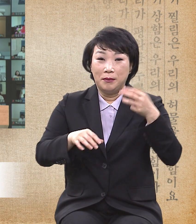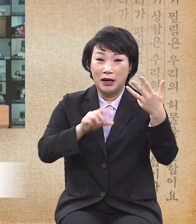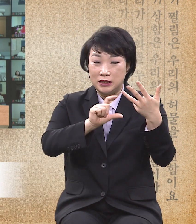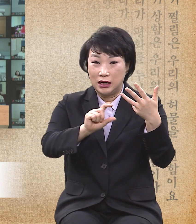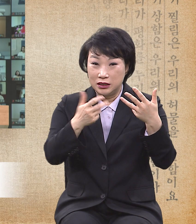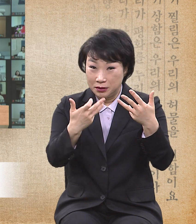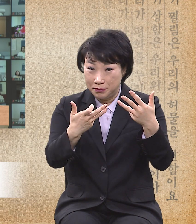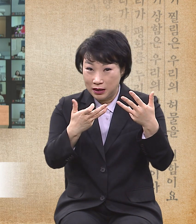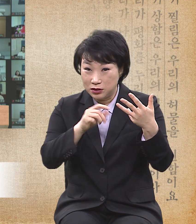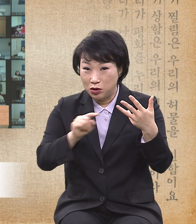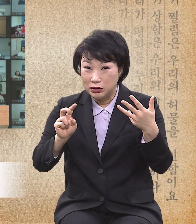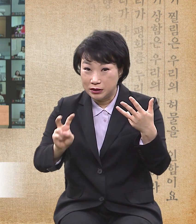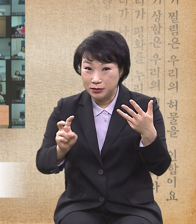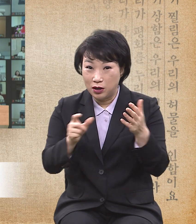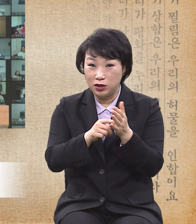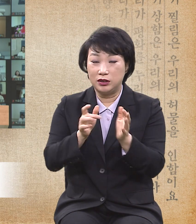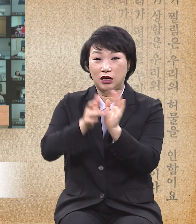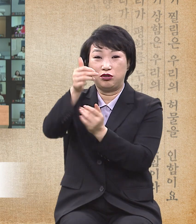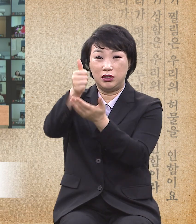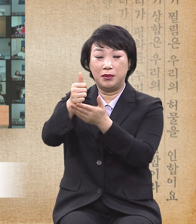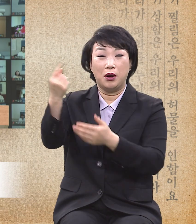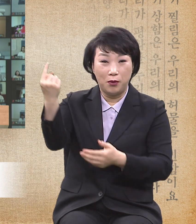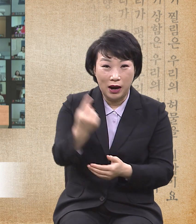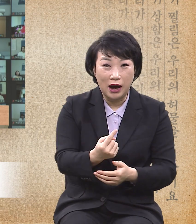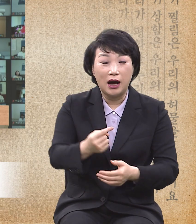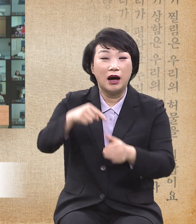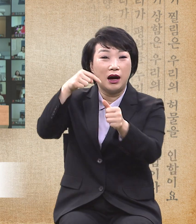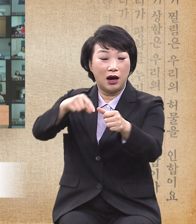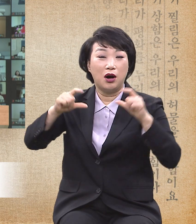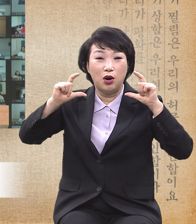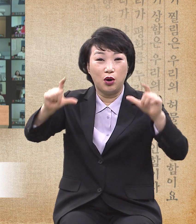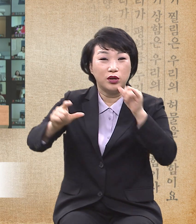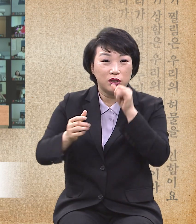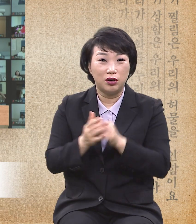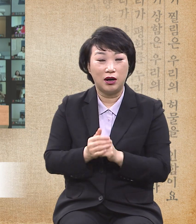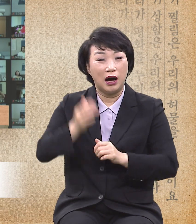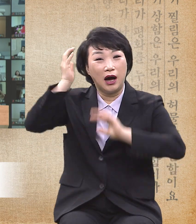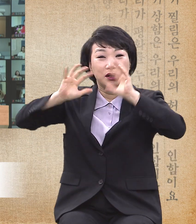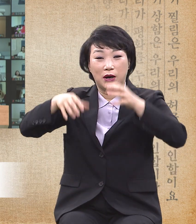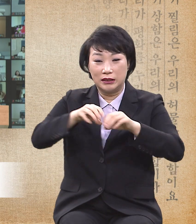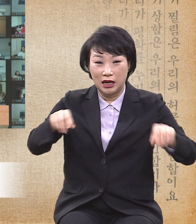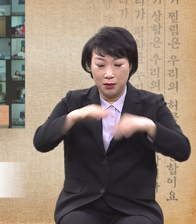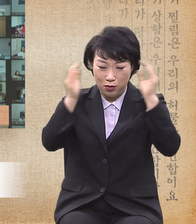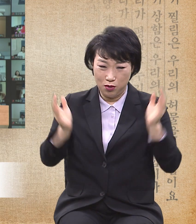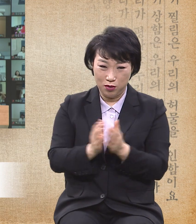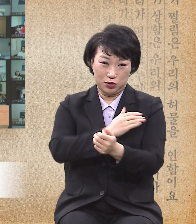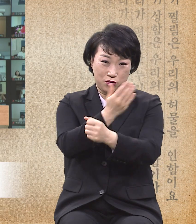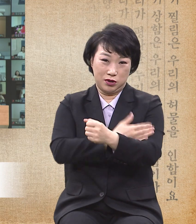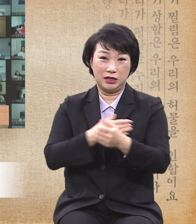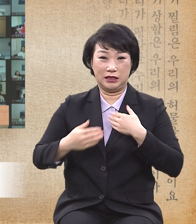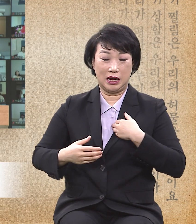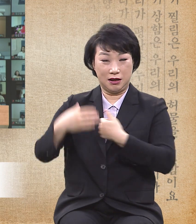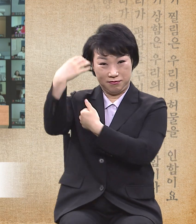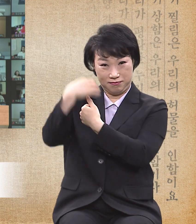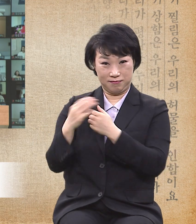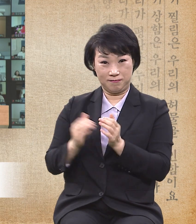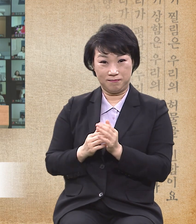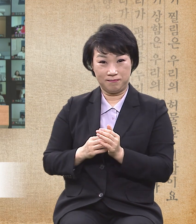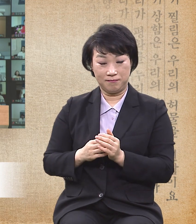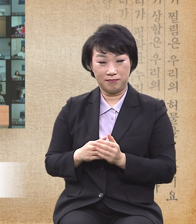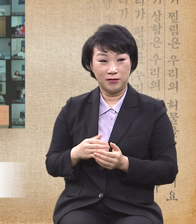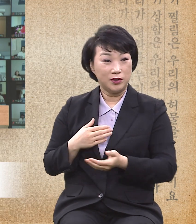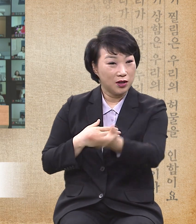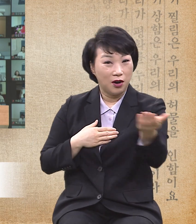18절 20절에 예수께서는 나와 일러가라 하되 하늘과 땅의 모든 권세를